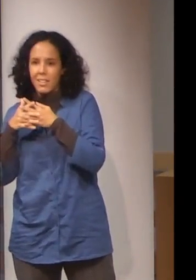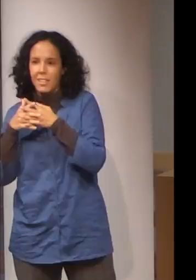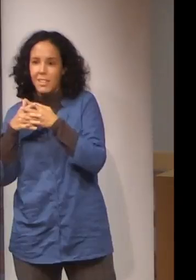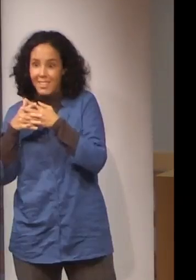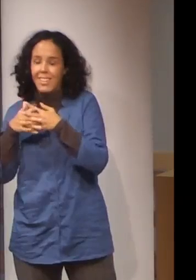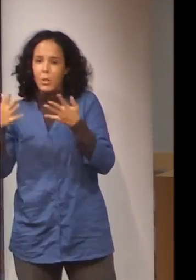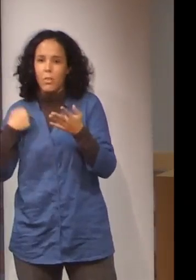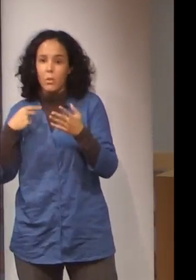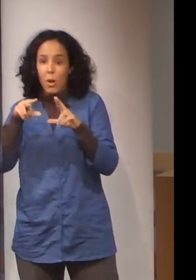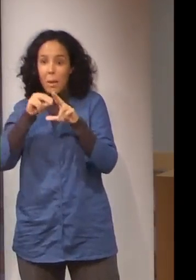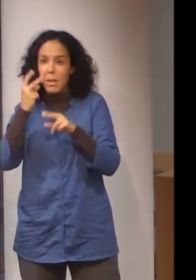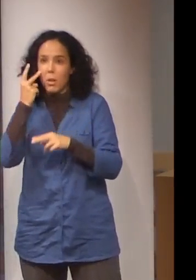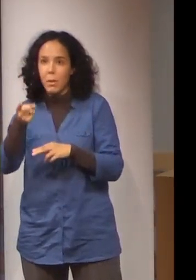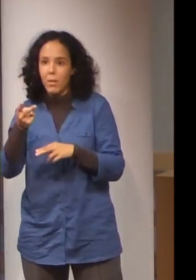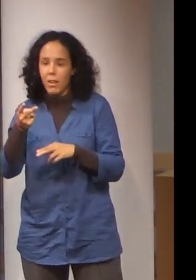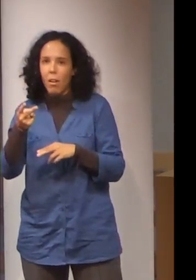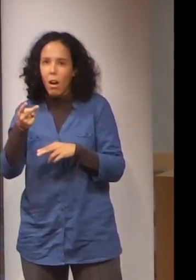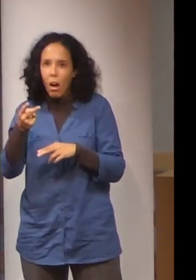de signos americana.